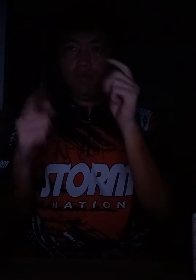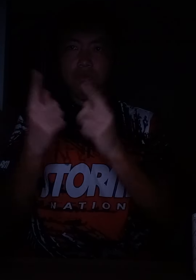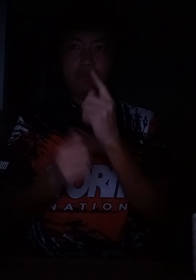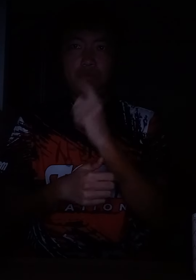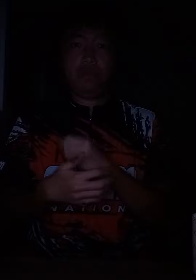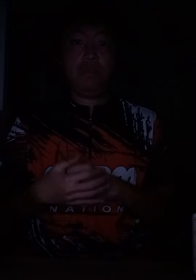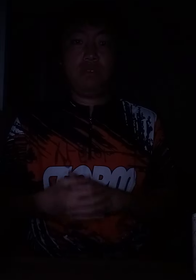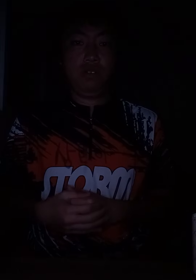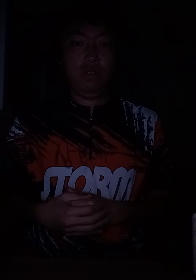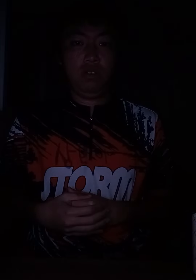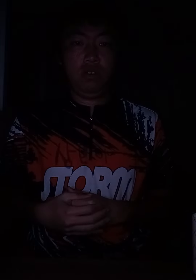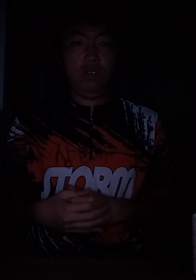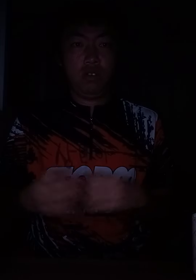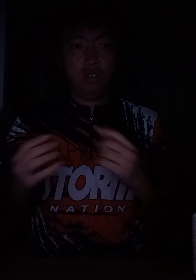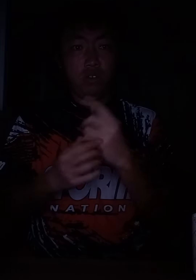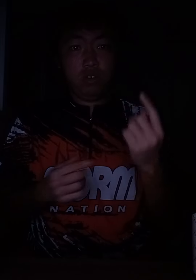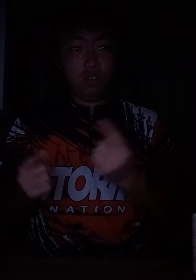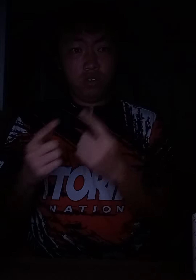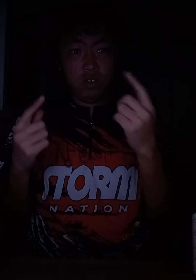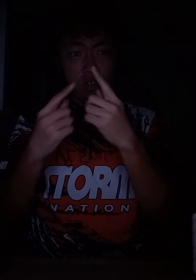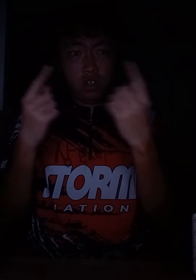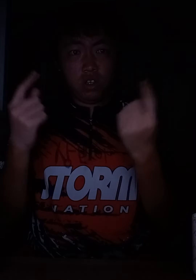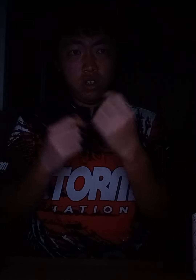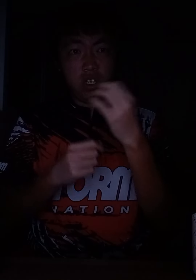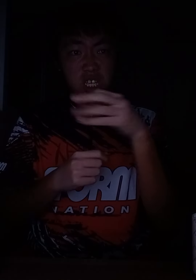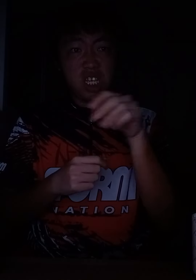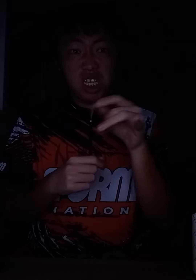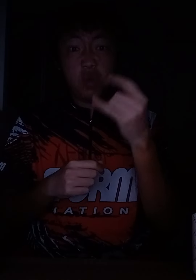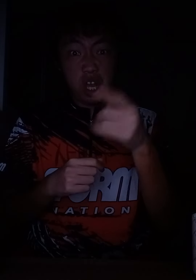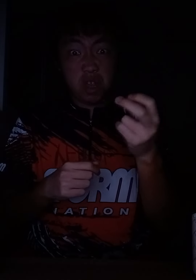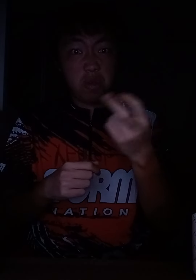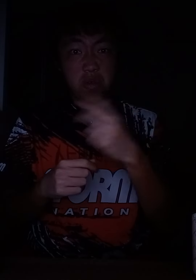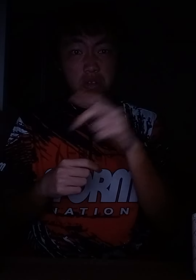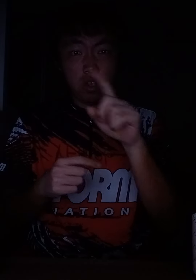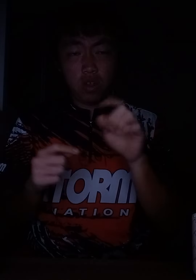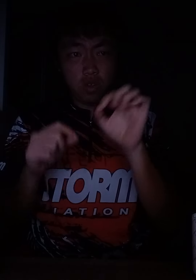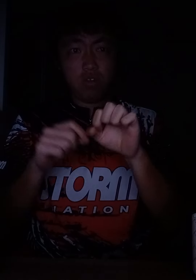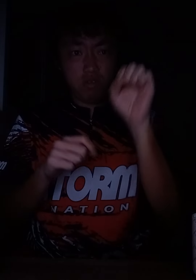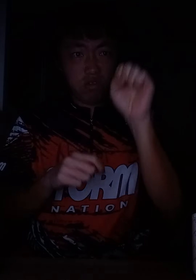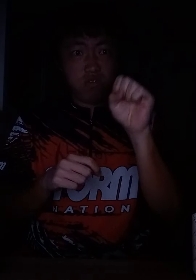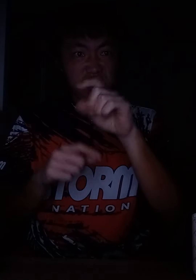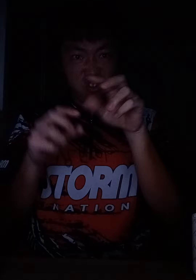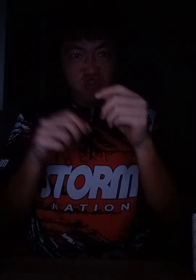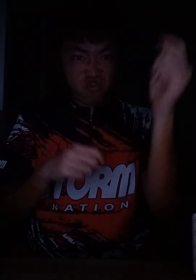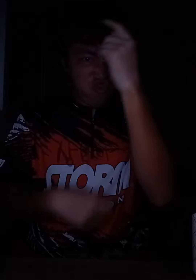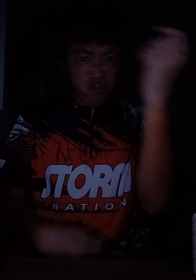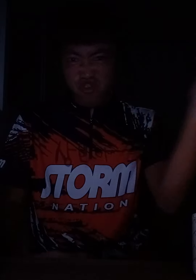전해졌습니다. 뭐 신고했냐고 하면서 들고 있던 가방 있잖아요. 그 묵직한 걸 머리를 가격을